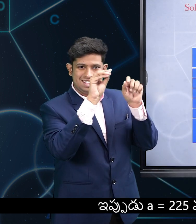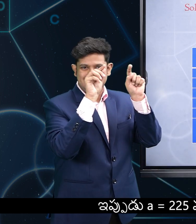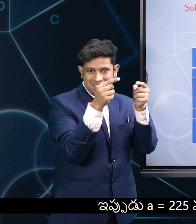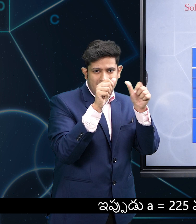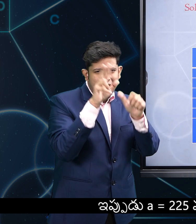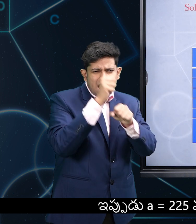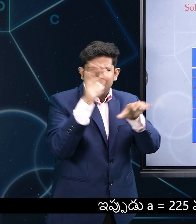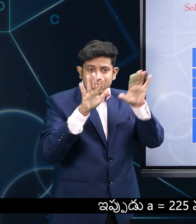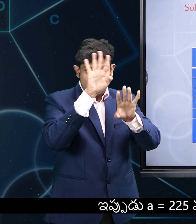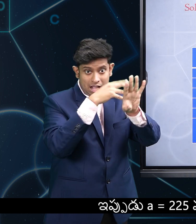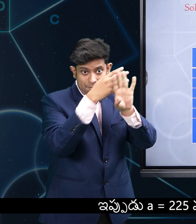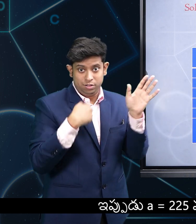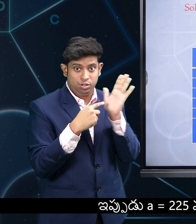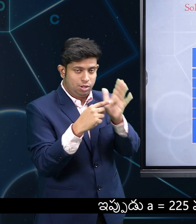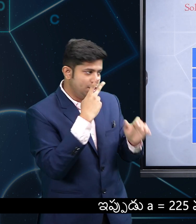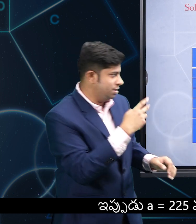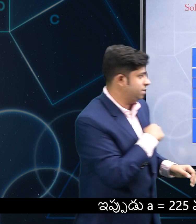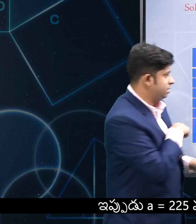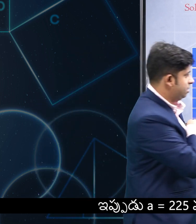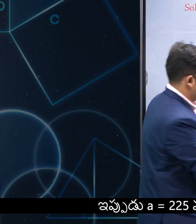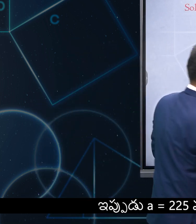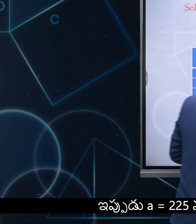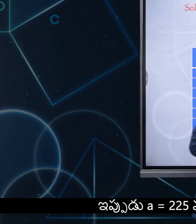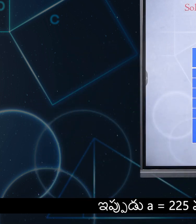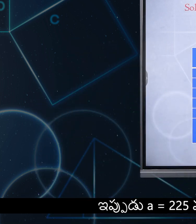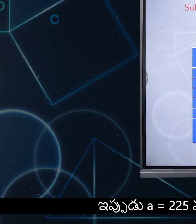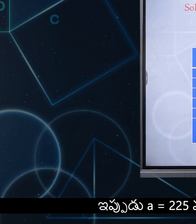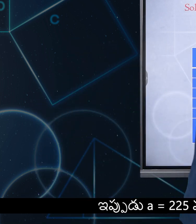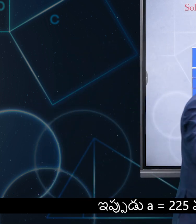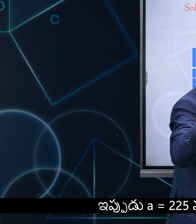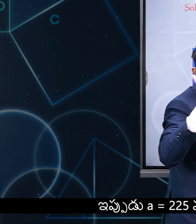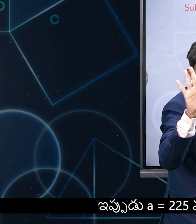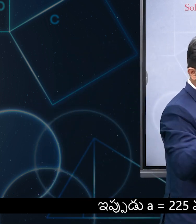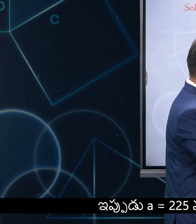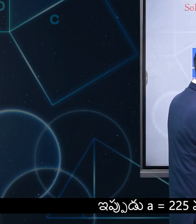225 పట్టిక నుండి a మీన్ని ఊహించుకోండి.